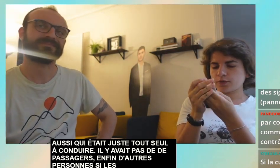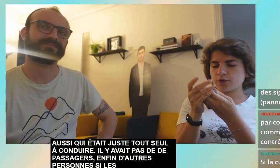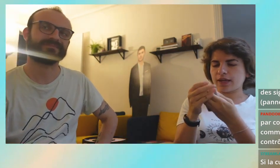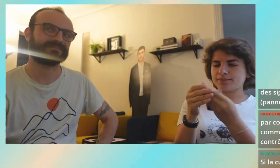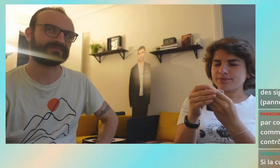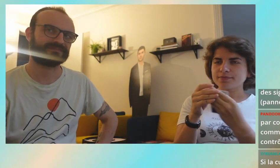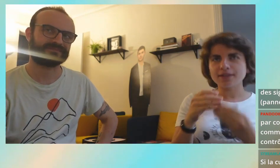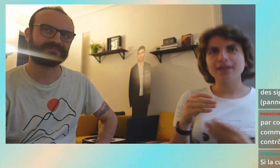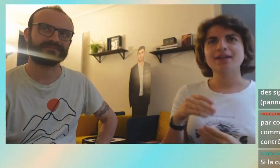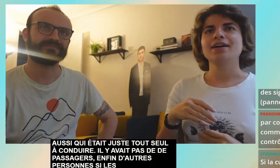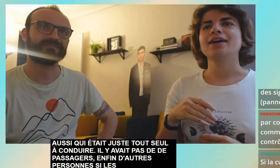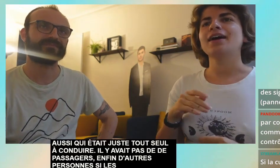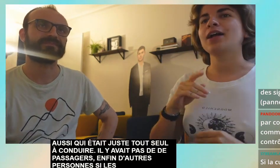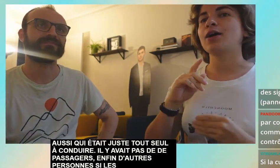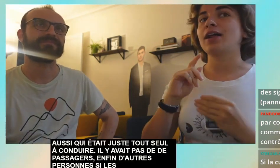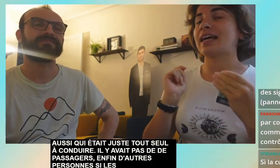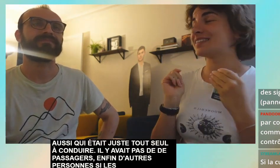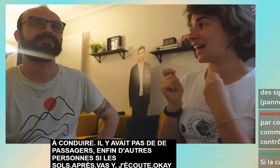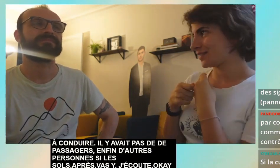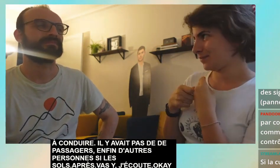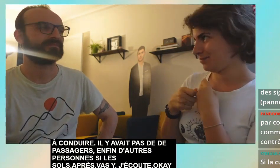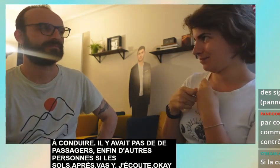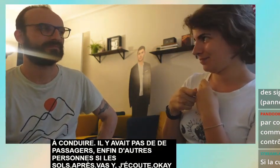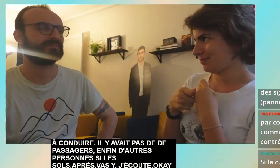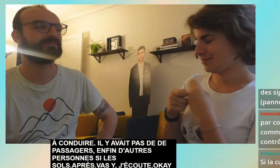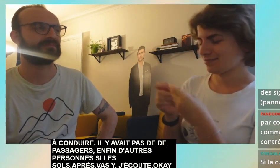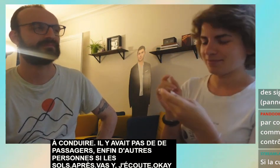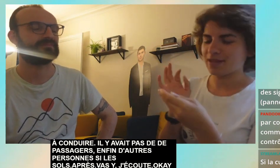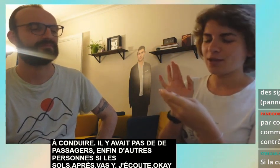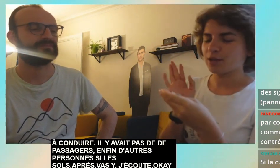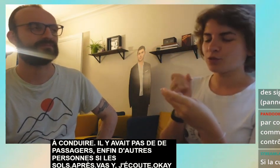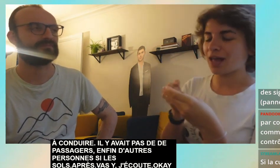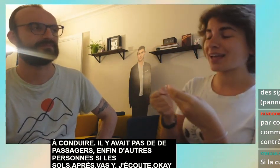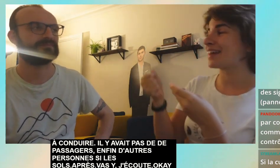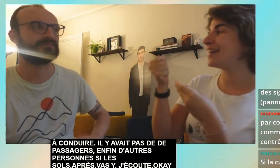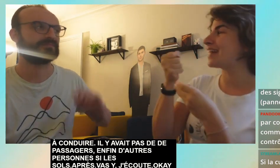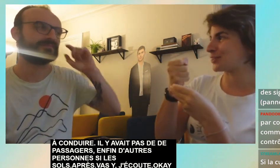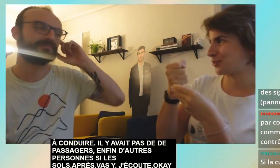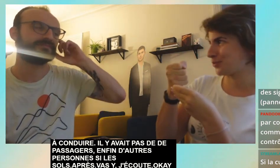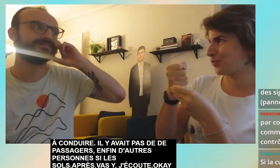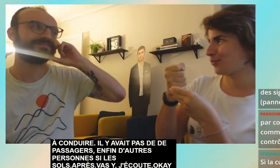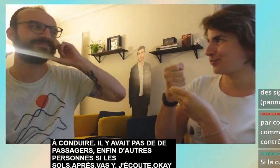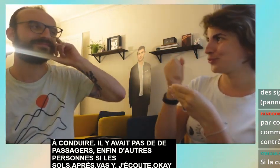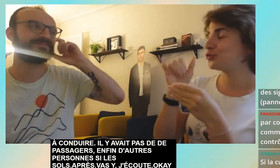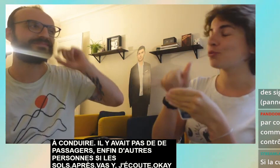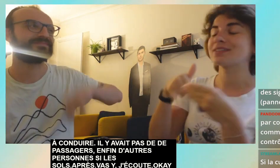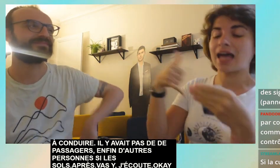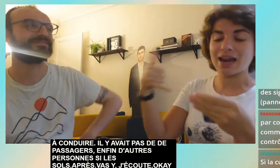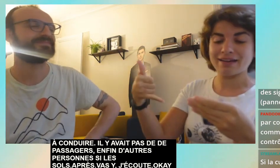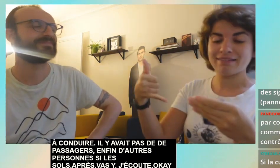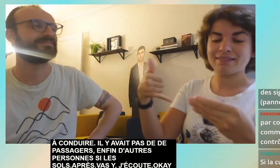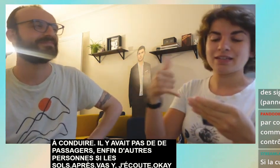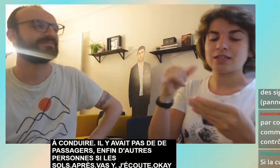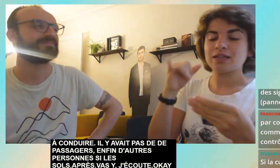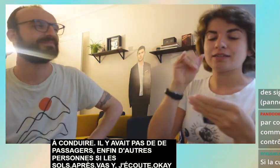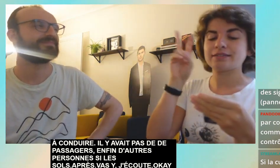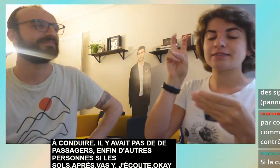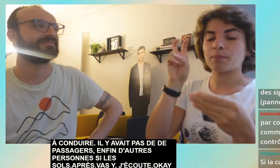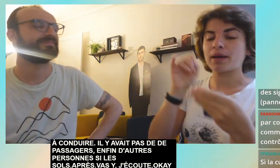Ok. À la date de la création du journal qui s'appelle